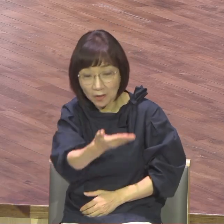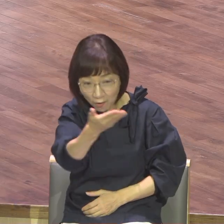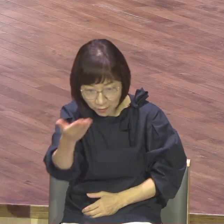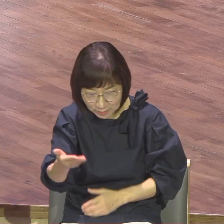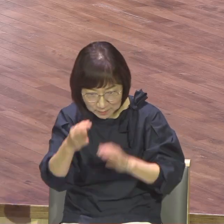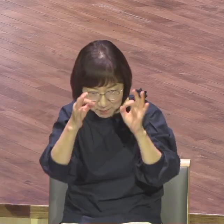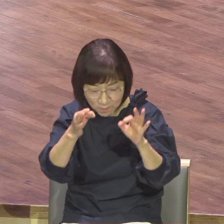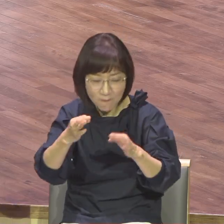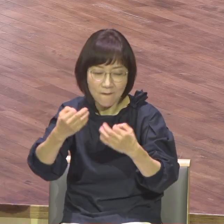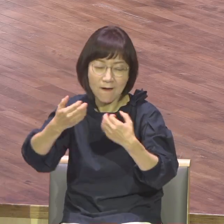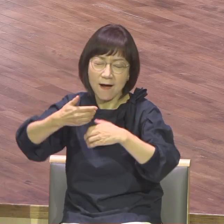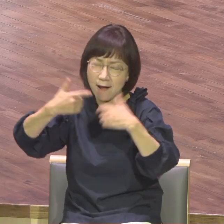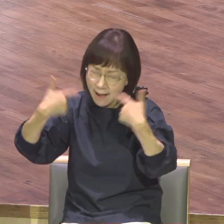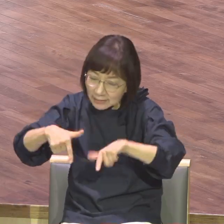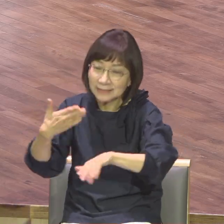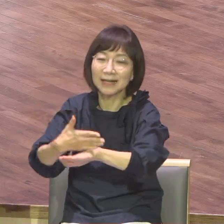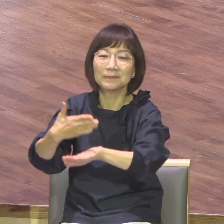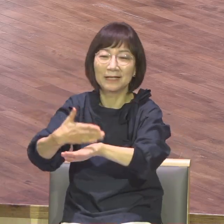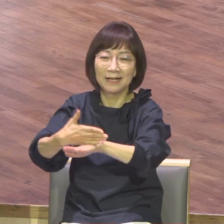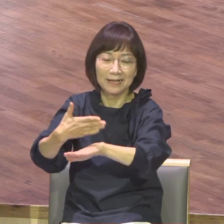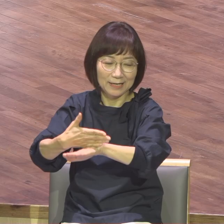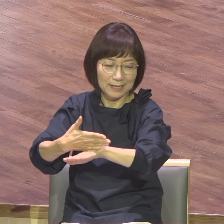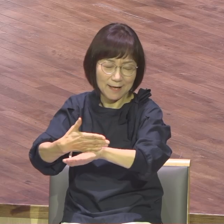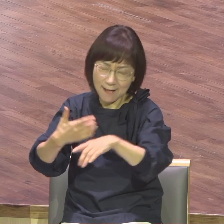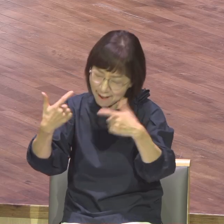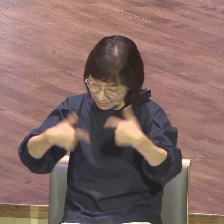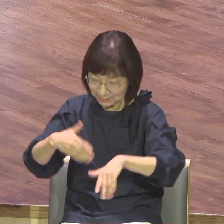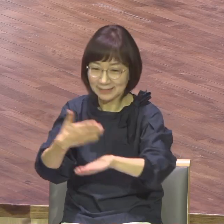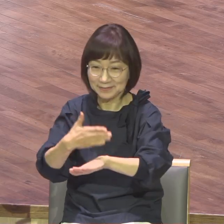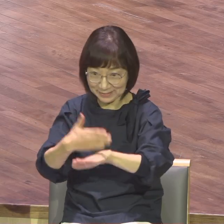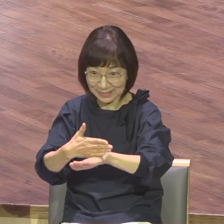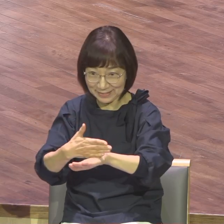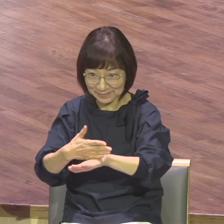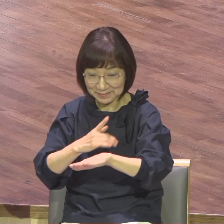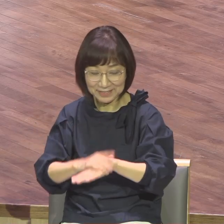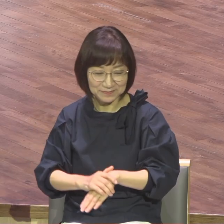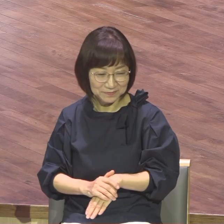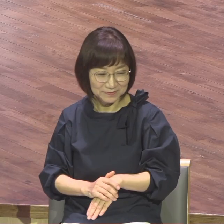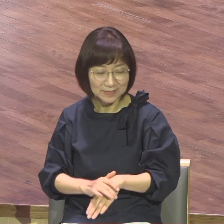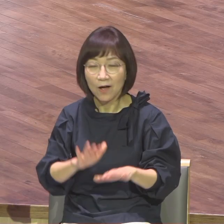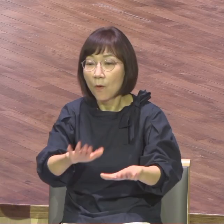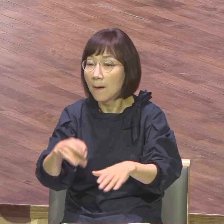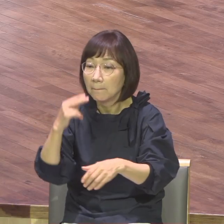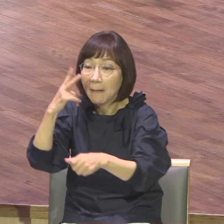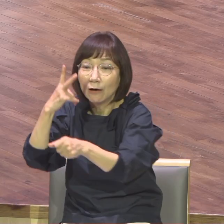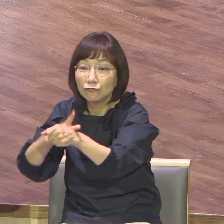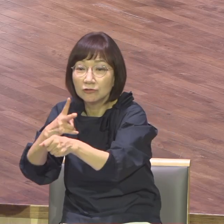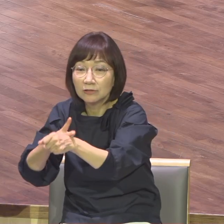말미암아 감사하기를 그치지 아니하고. 사도 바울도 뭐요?